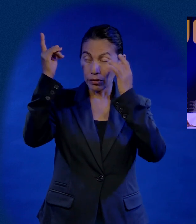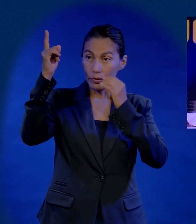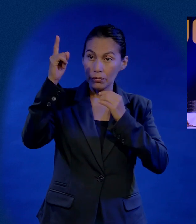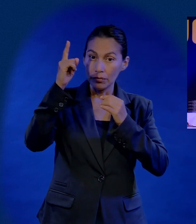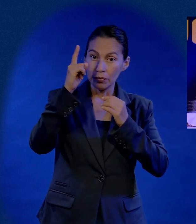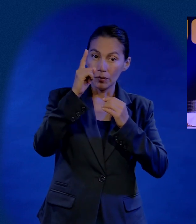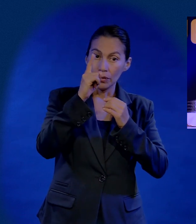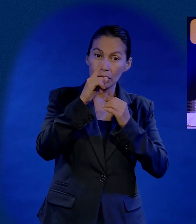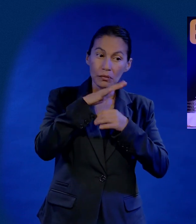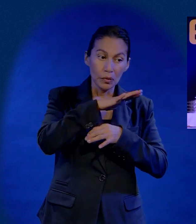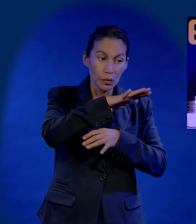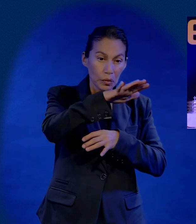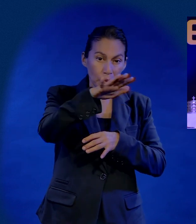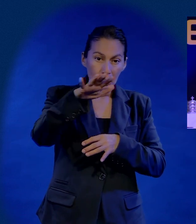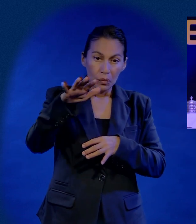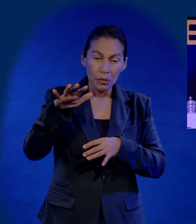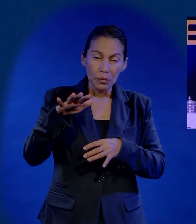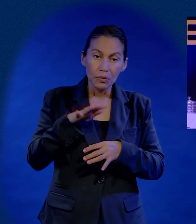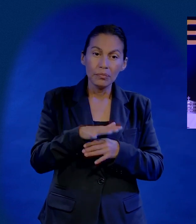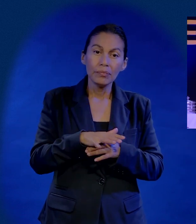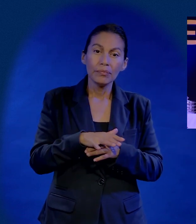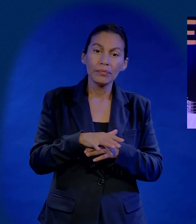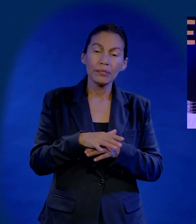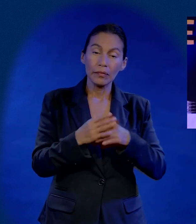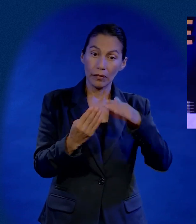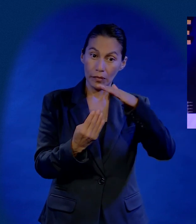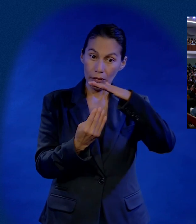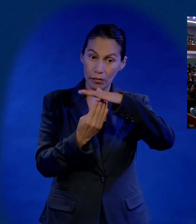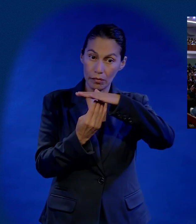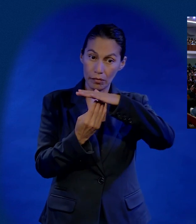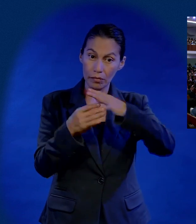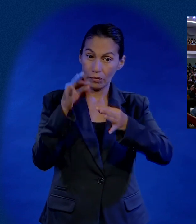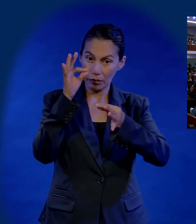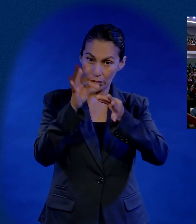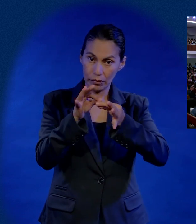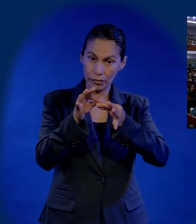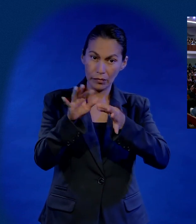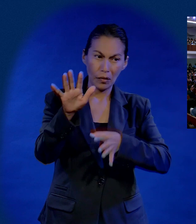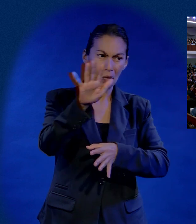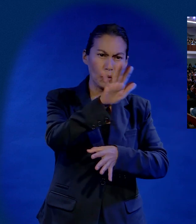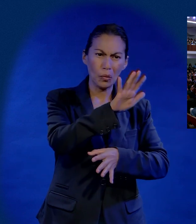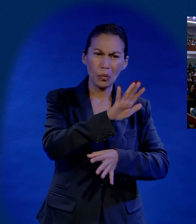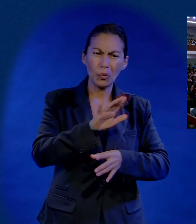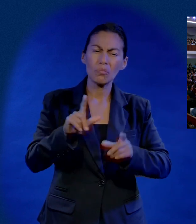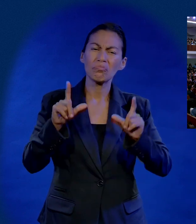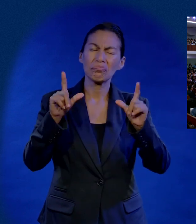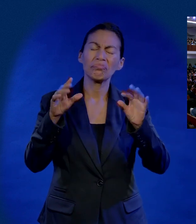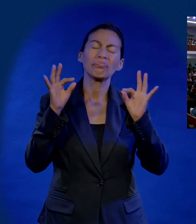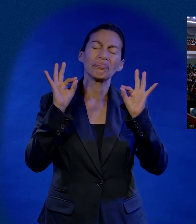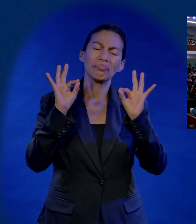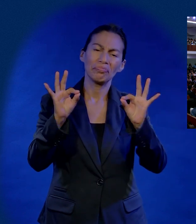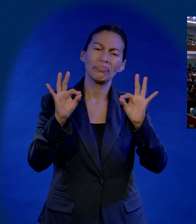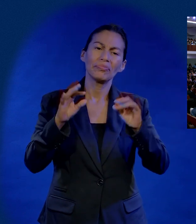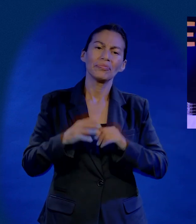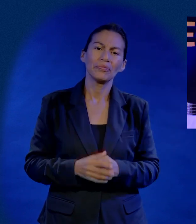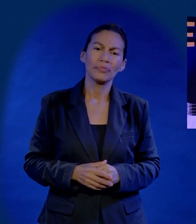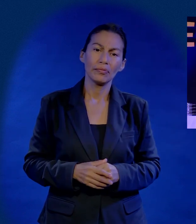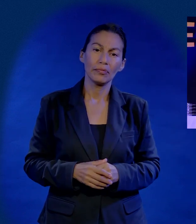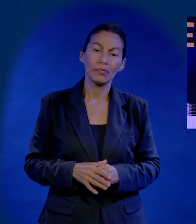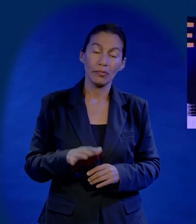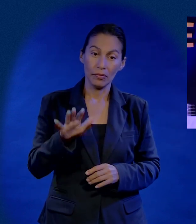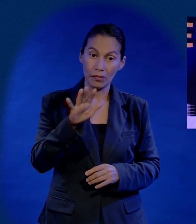hermanos, el Espíritu está presente entre nosotros. El Espíritu está aquí, con la mesa